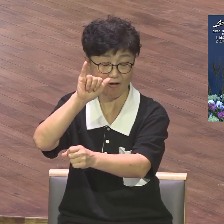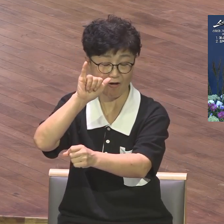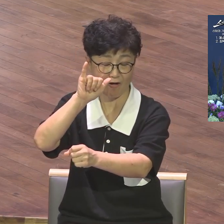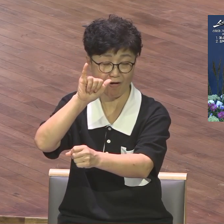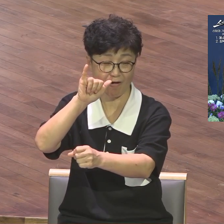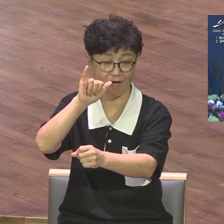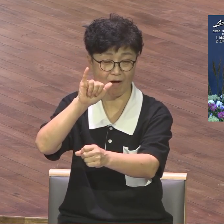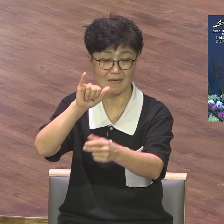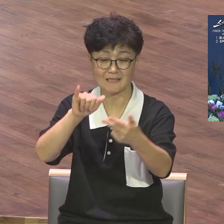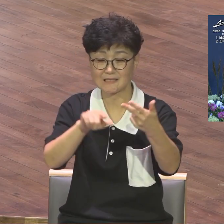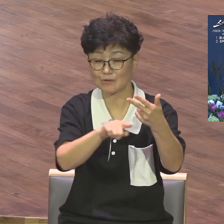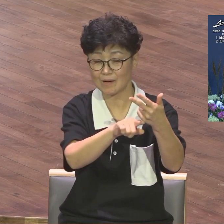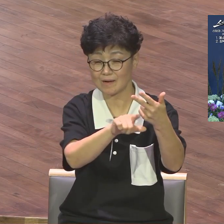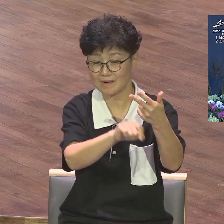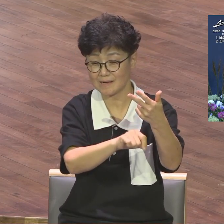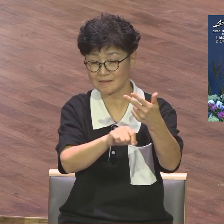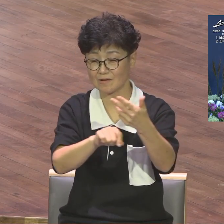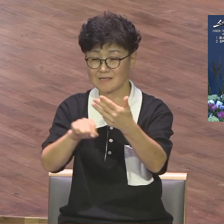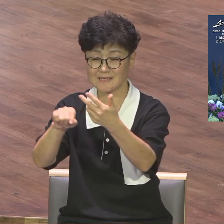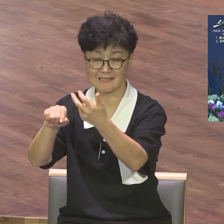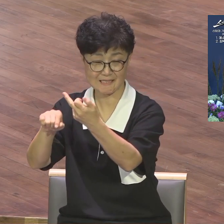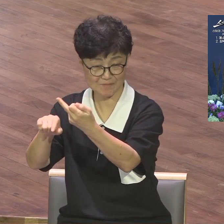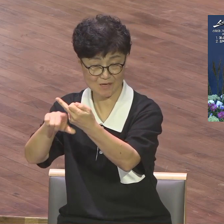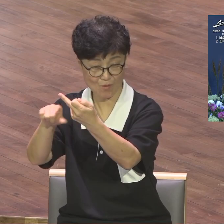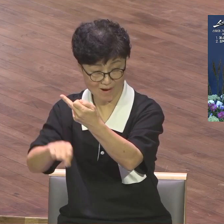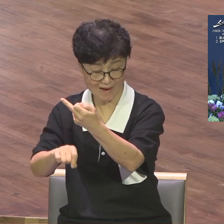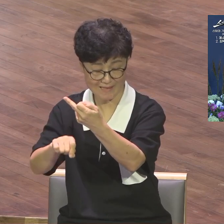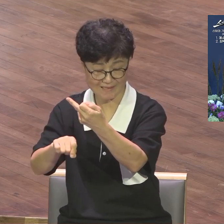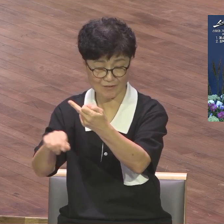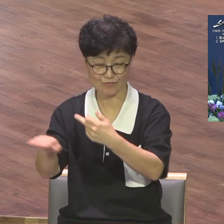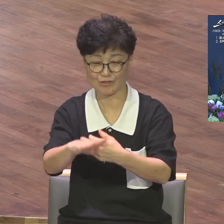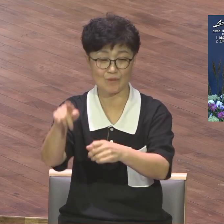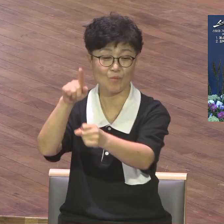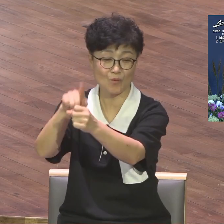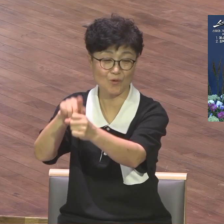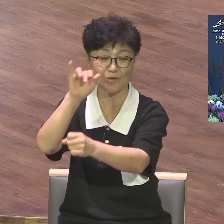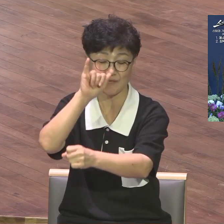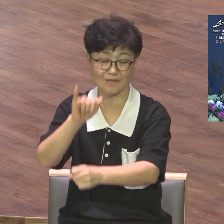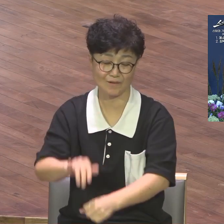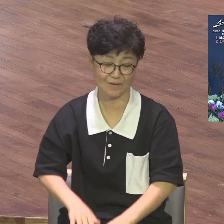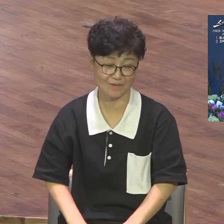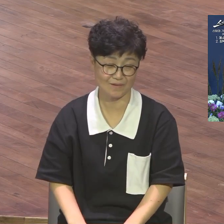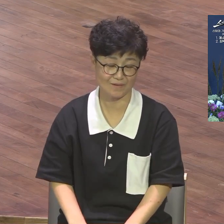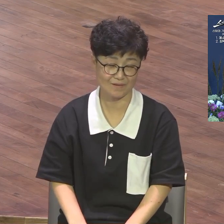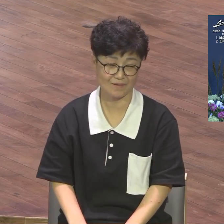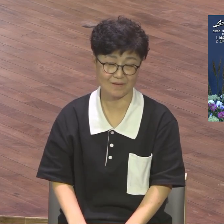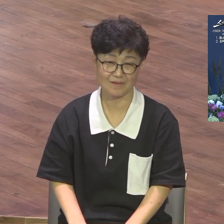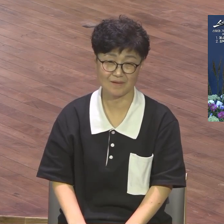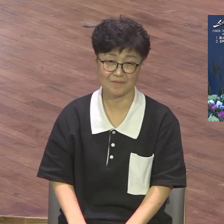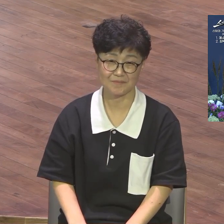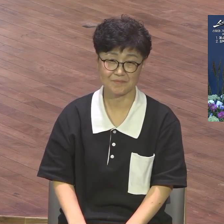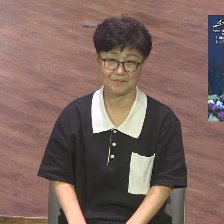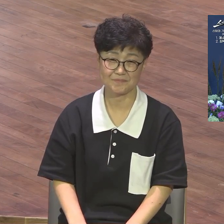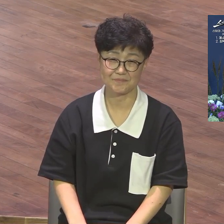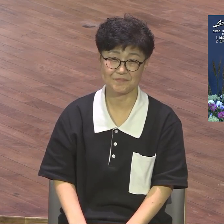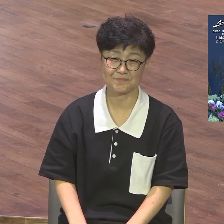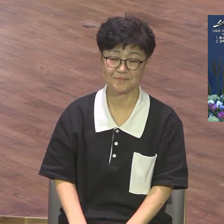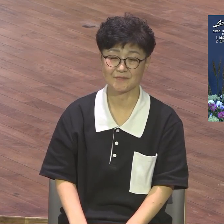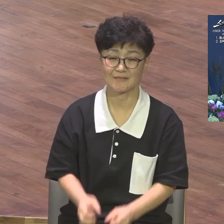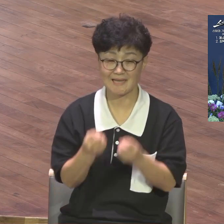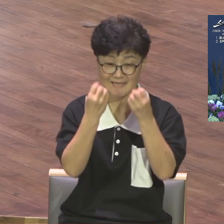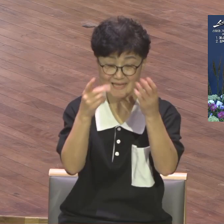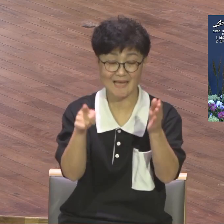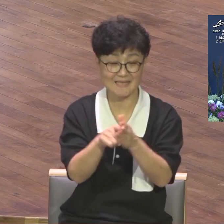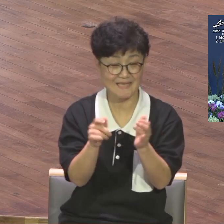전도운동 한 번 더 원 모어. 올해 한 번이라도 우리 예원의 성전에 이 뜰을 밟았던 새 가족도 있고